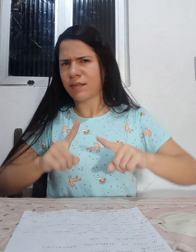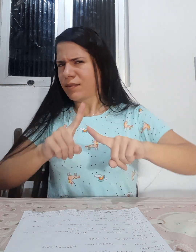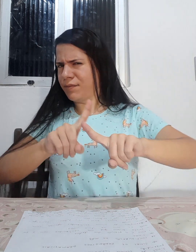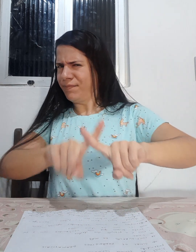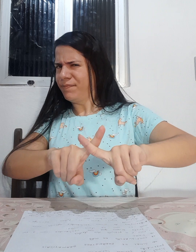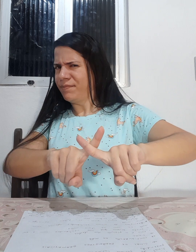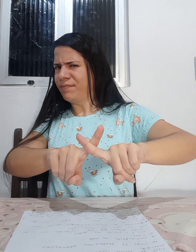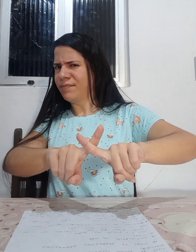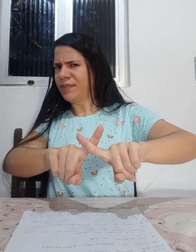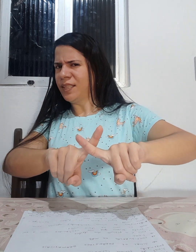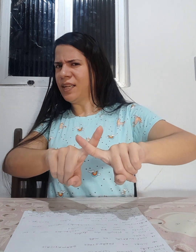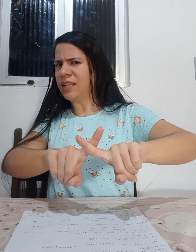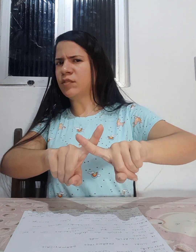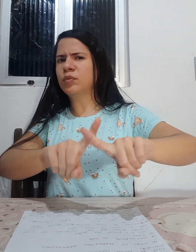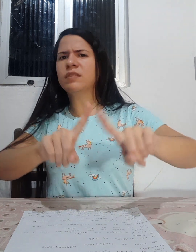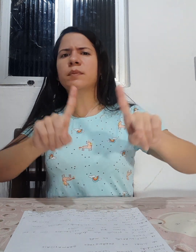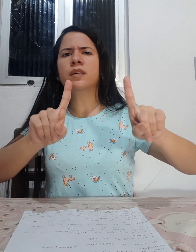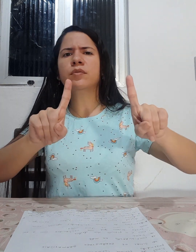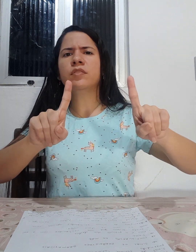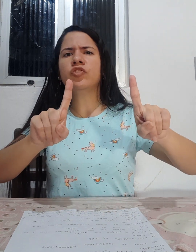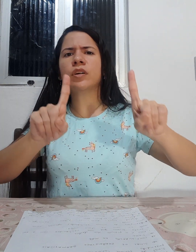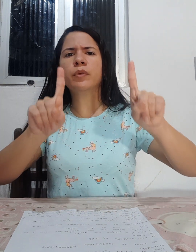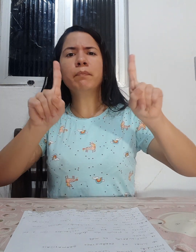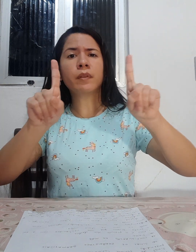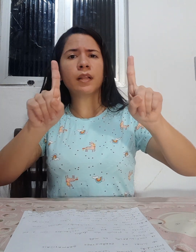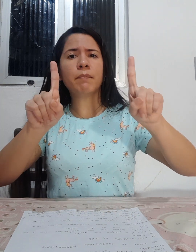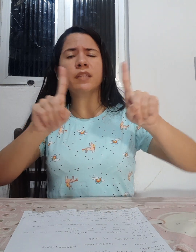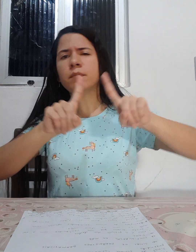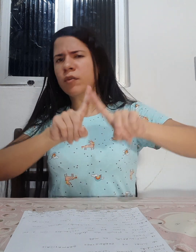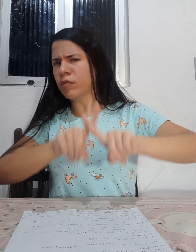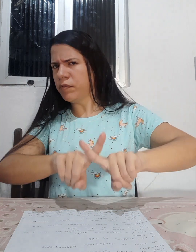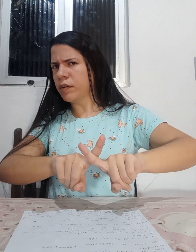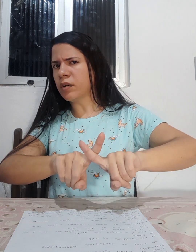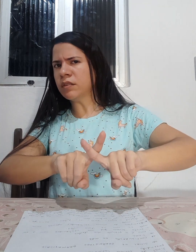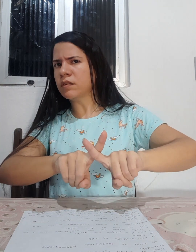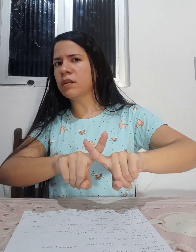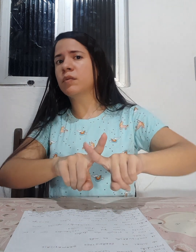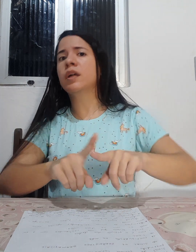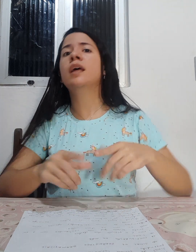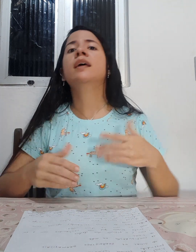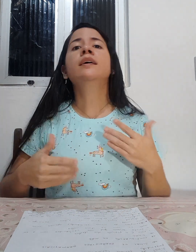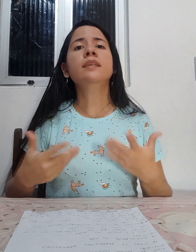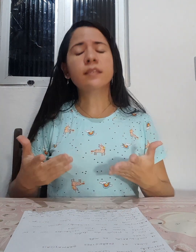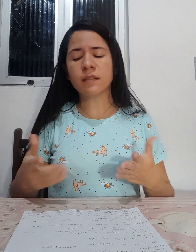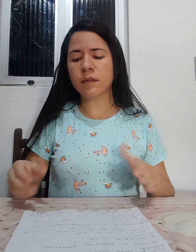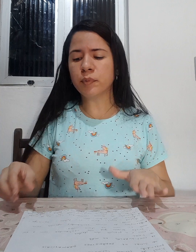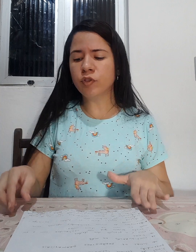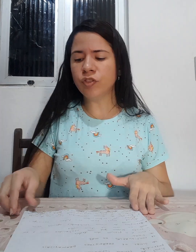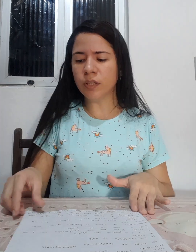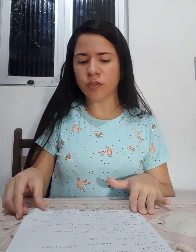mais. As duas mãos estão na mesma configuração. E assim por